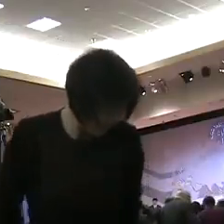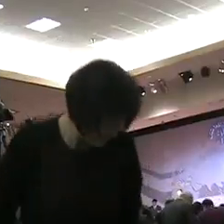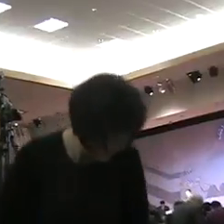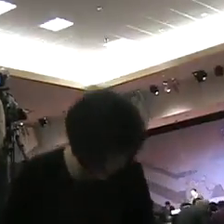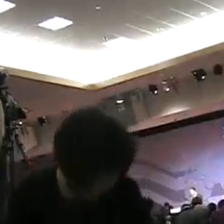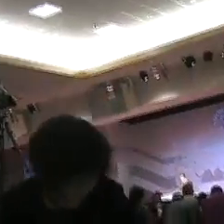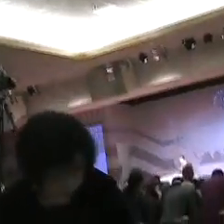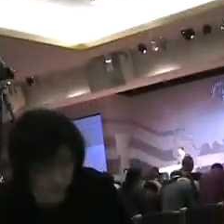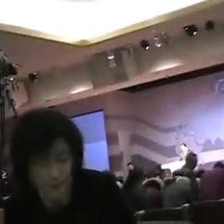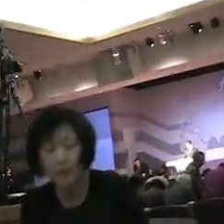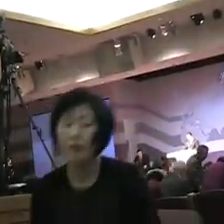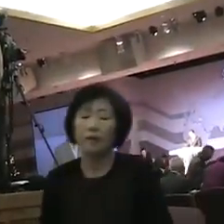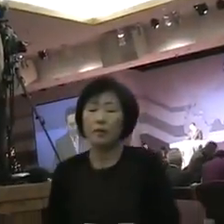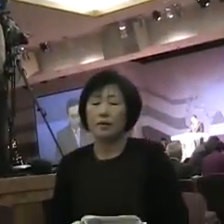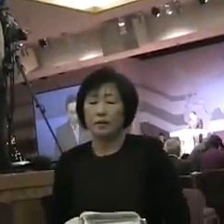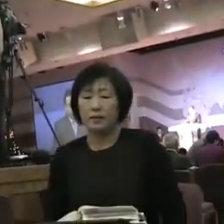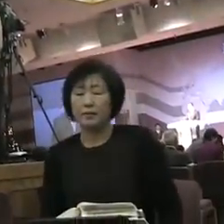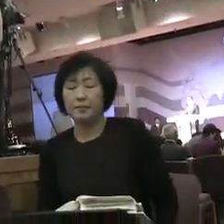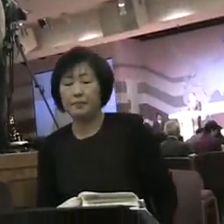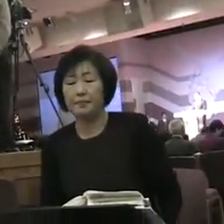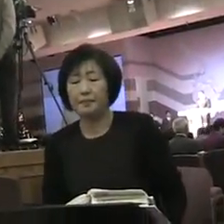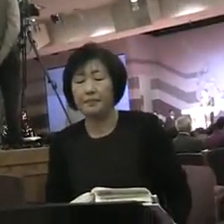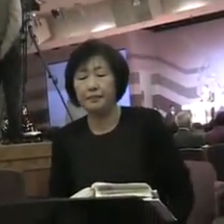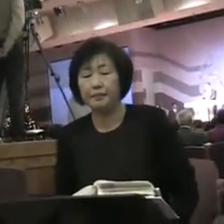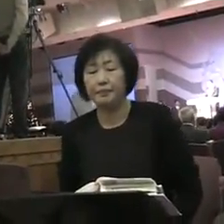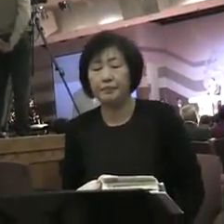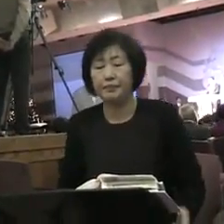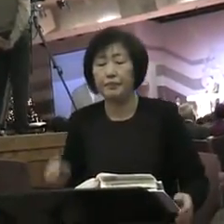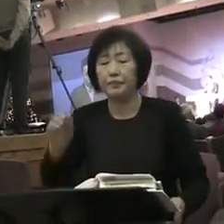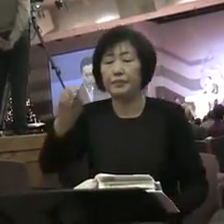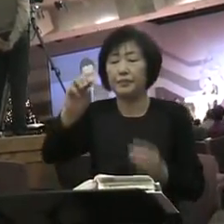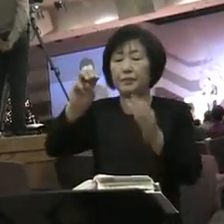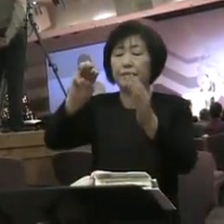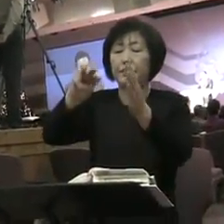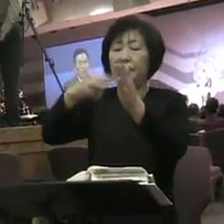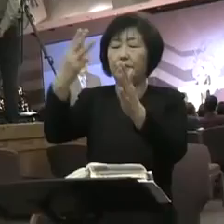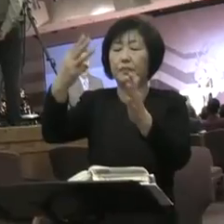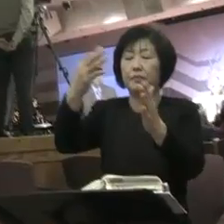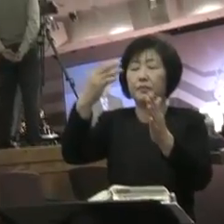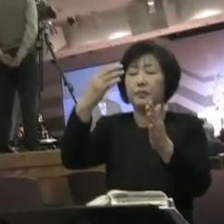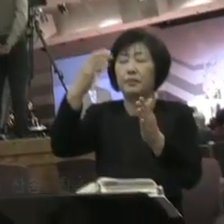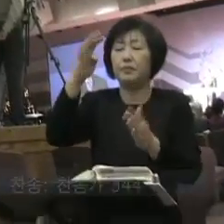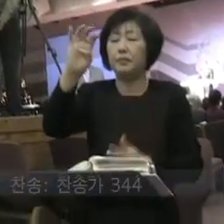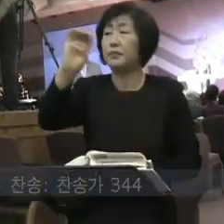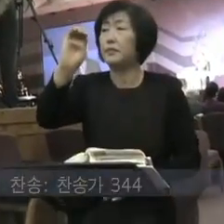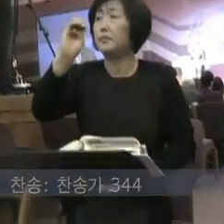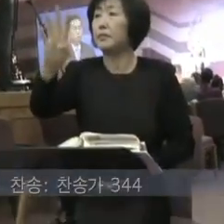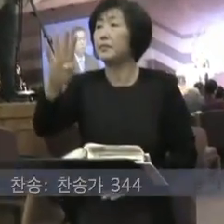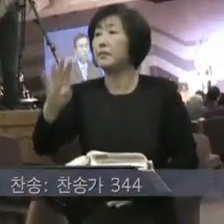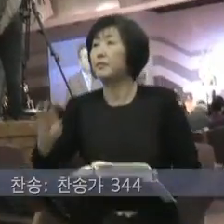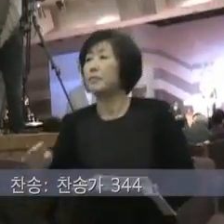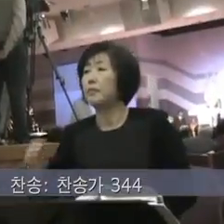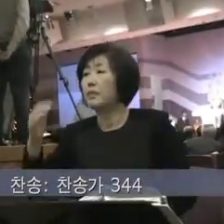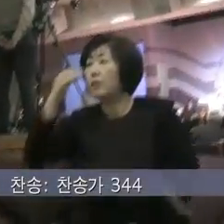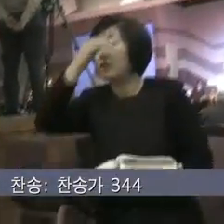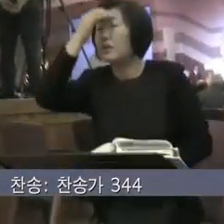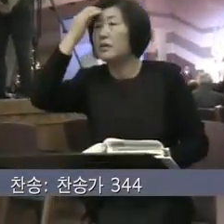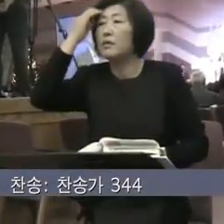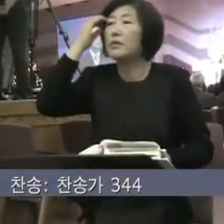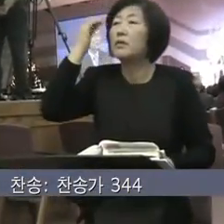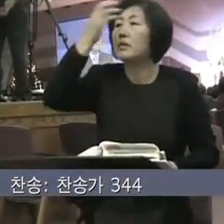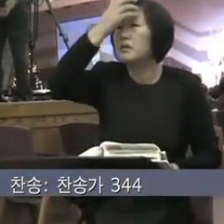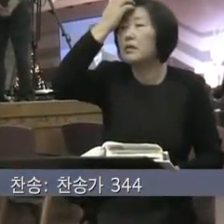자리에 앉으셔서 찬송가 344장 이 눈에 아무 증거 아니 되어도 함께 박수치면서